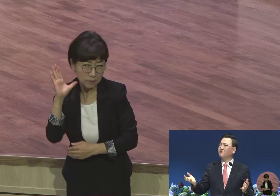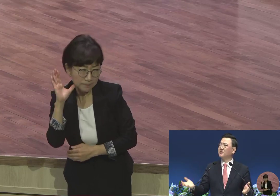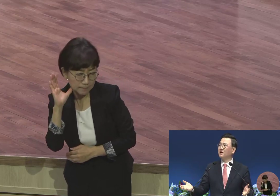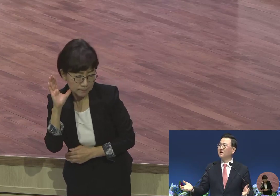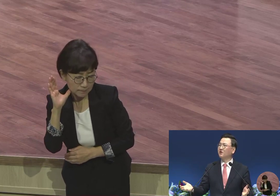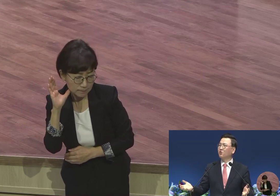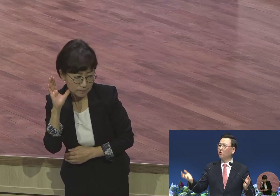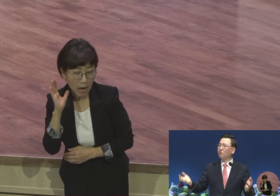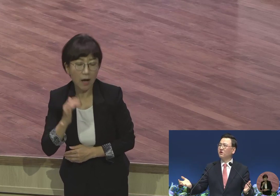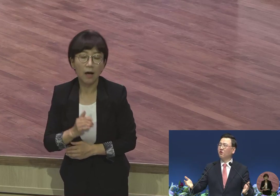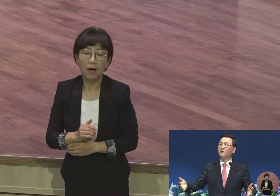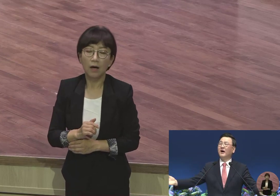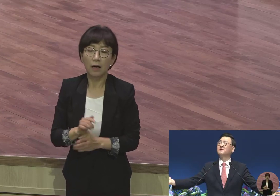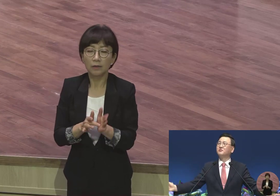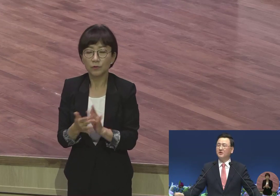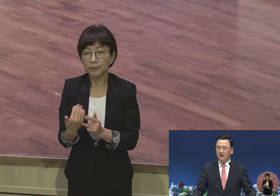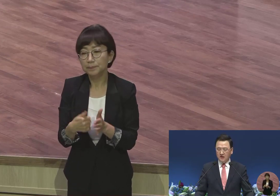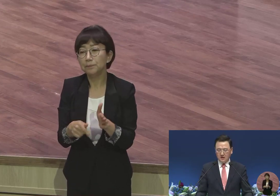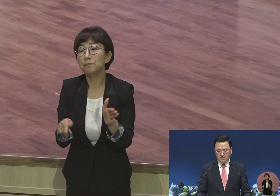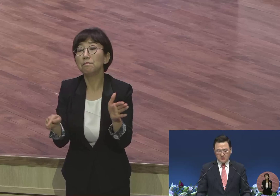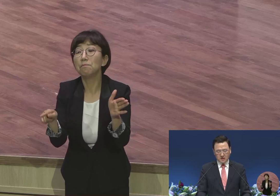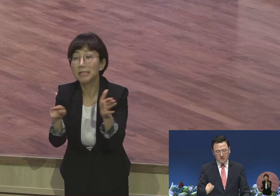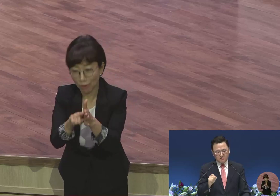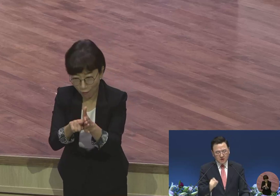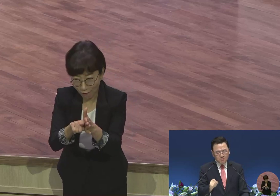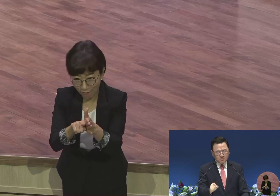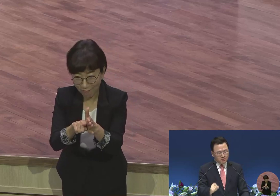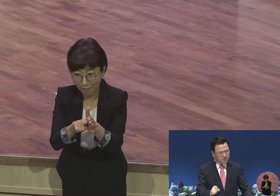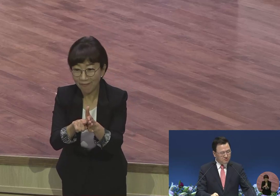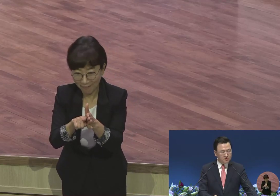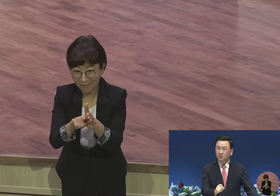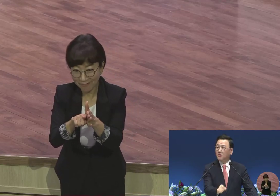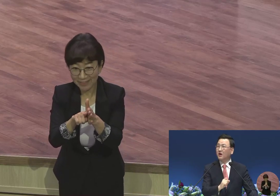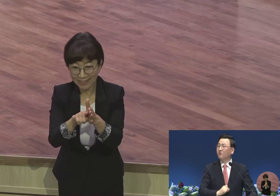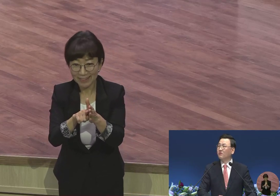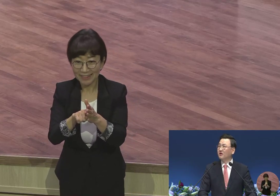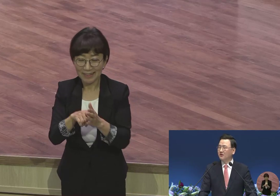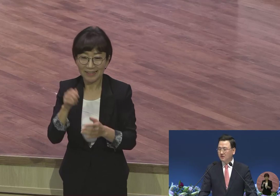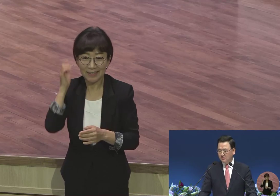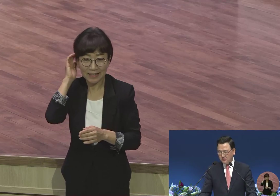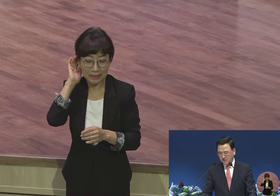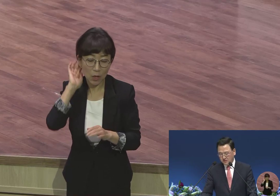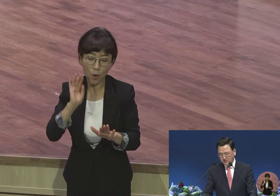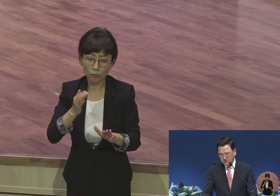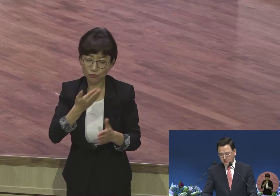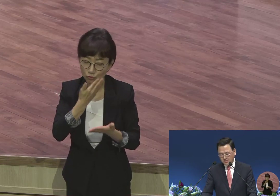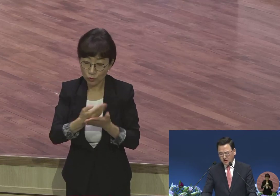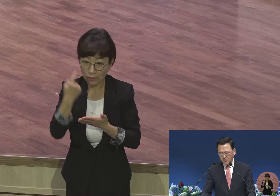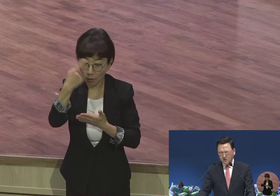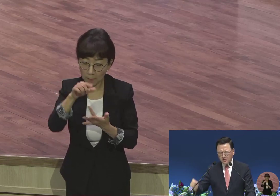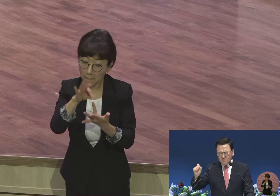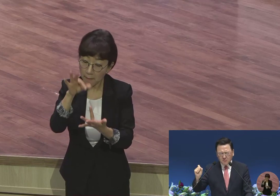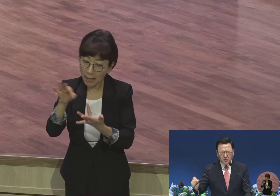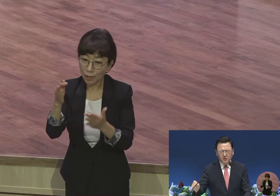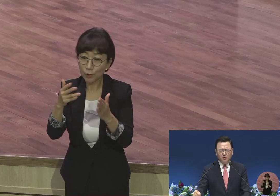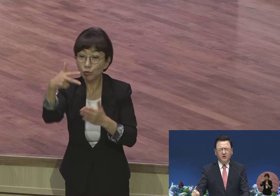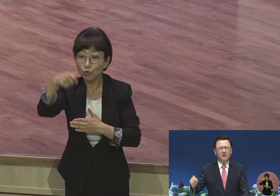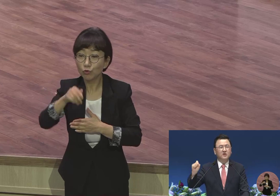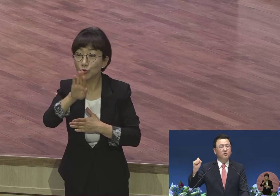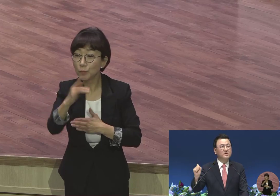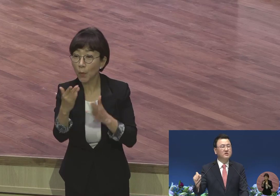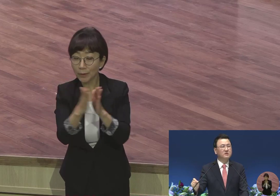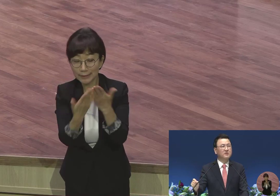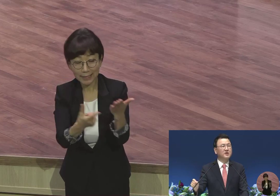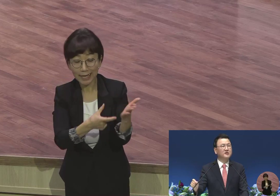이런 감사가요 교구에 너무 많습니다. 그래서 몇몇 분들만 주보에 나온 거예요. 어떤 방법을